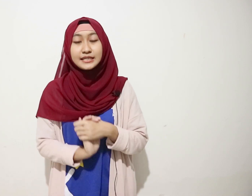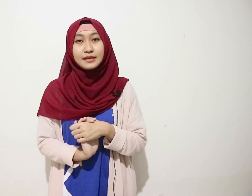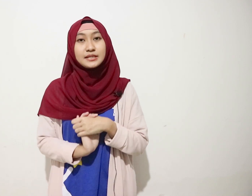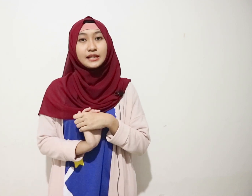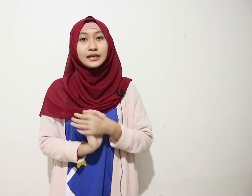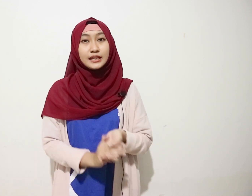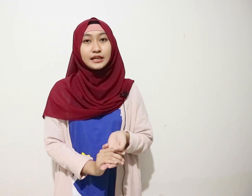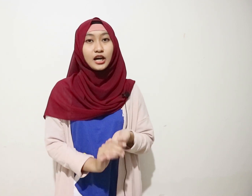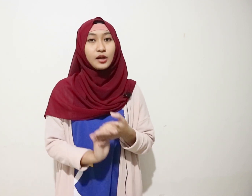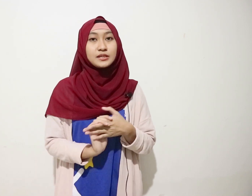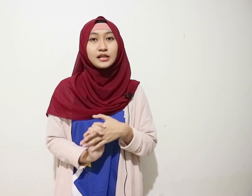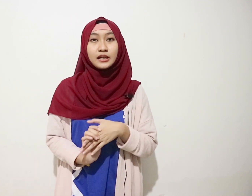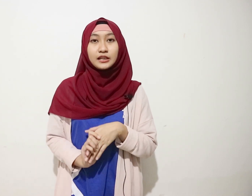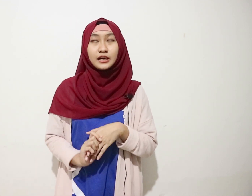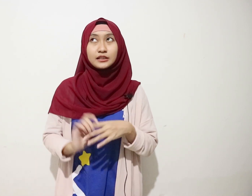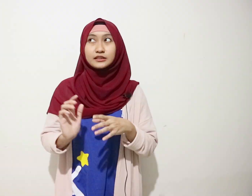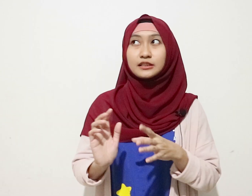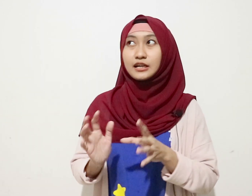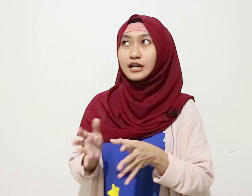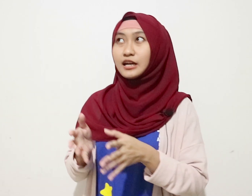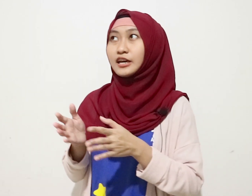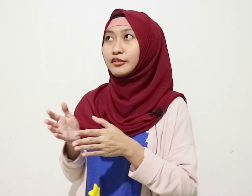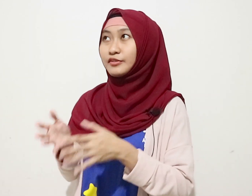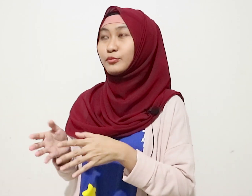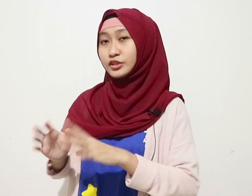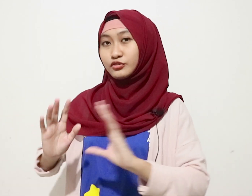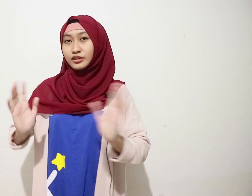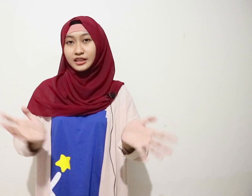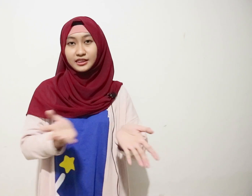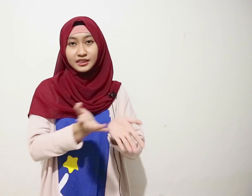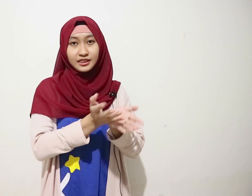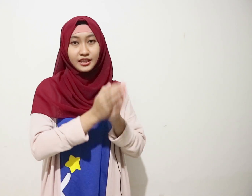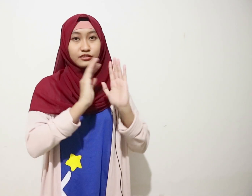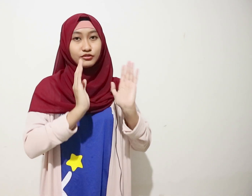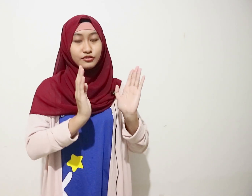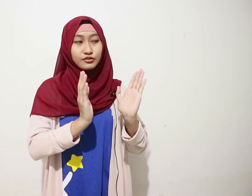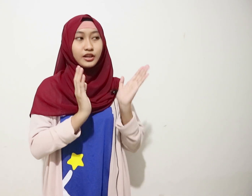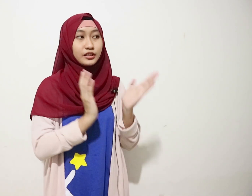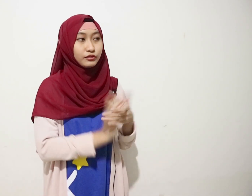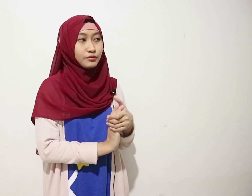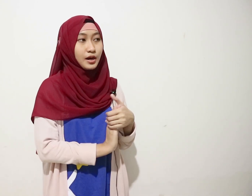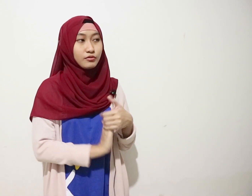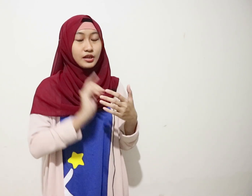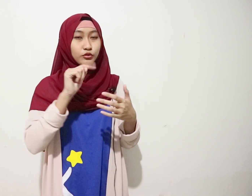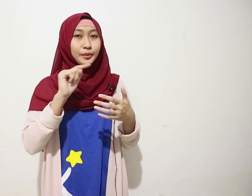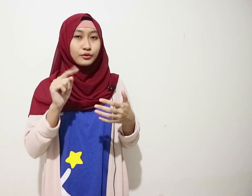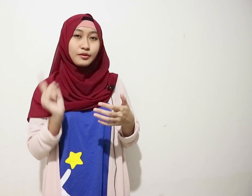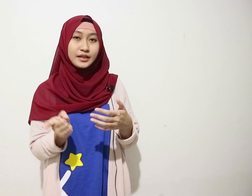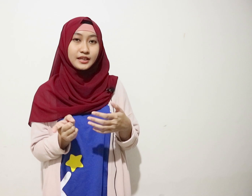jadi misalnya nih, kalau misalnya Kak Elva punya donat. Nah, terus donat itu mau 1/2